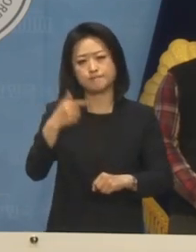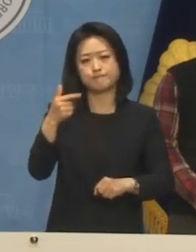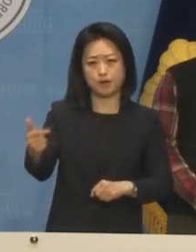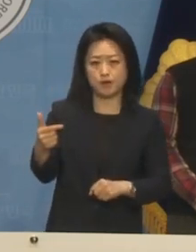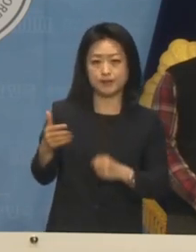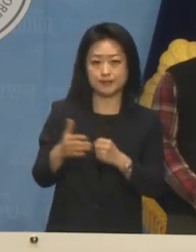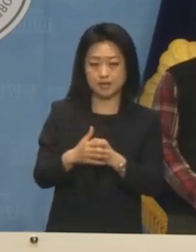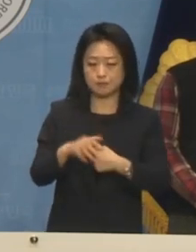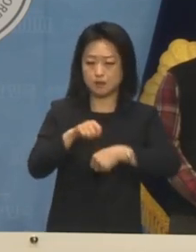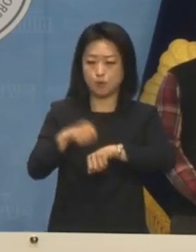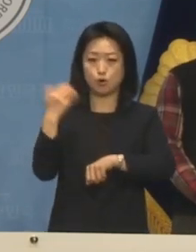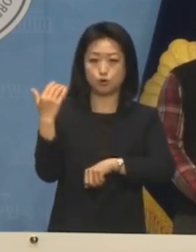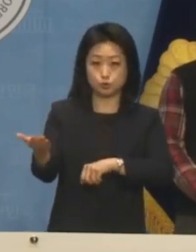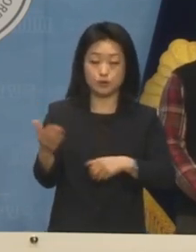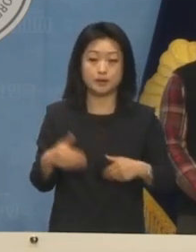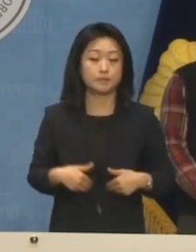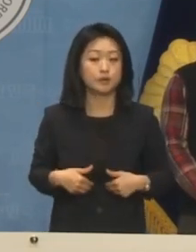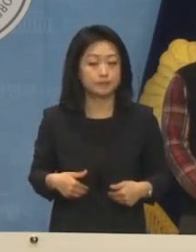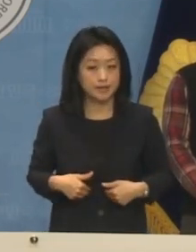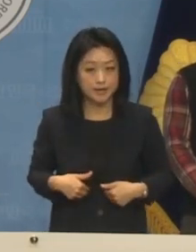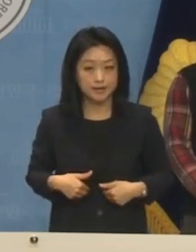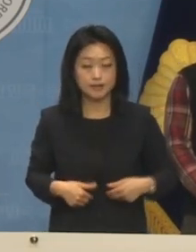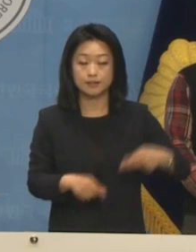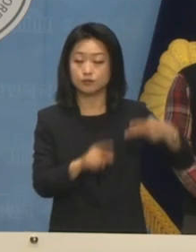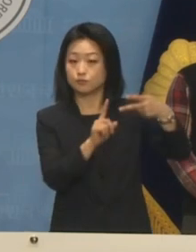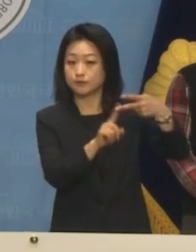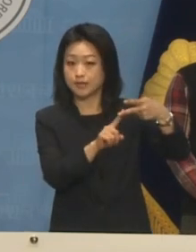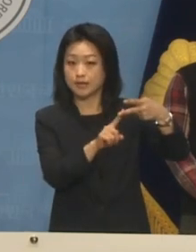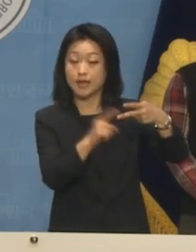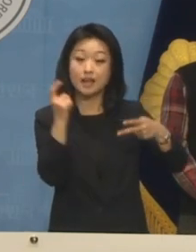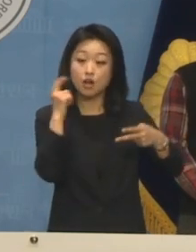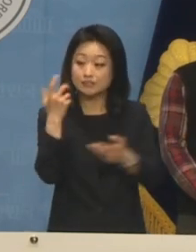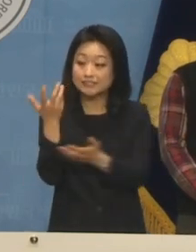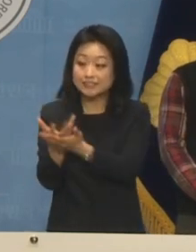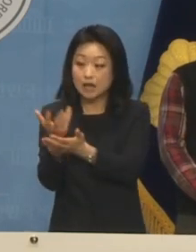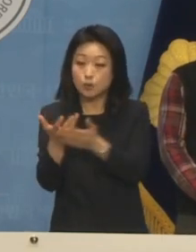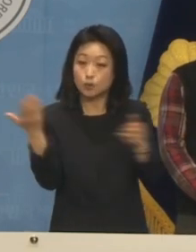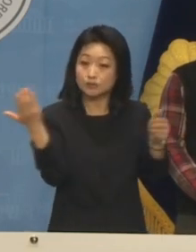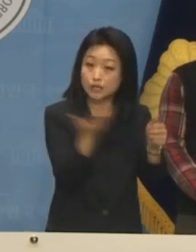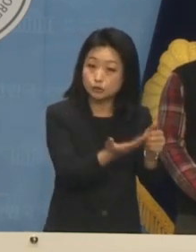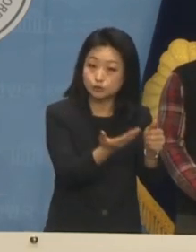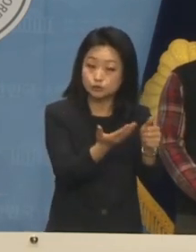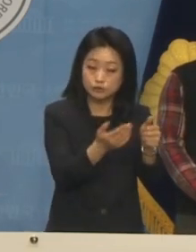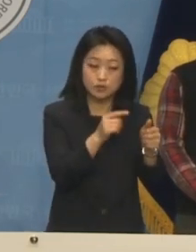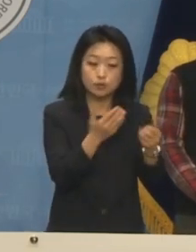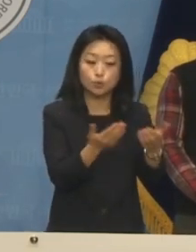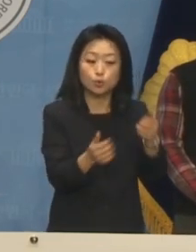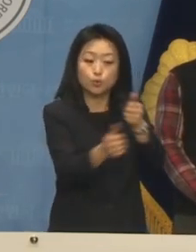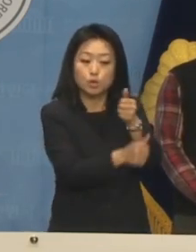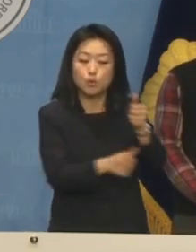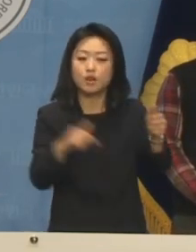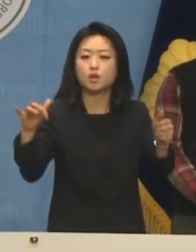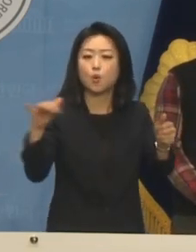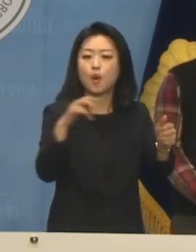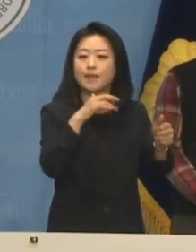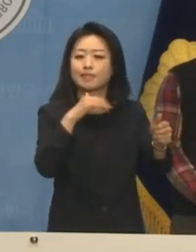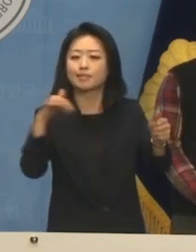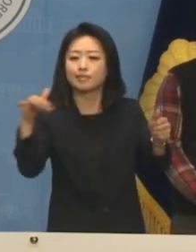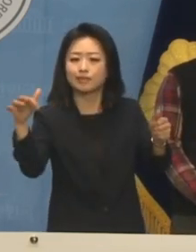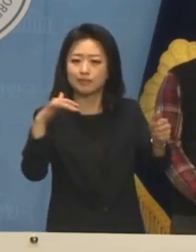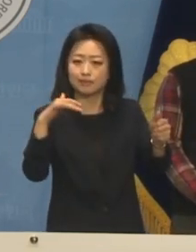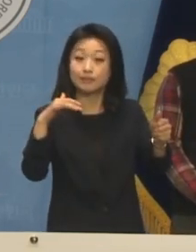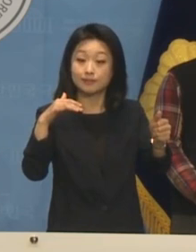자로서 제재를 받아야 합니다. 둘째, 거짓 자료 제출은 노동위원회의 기능을 교란하는 것이기 때문에